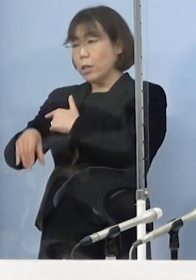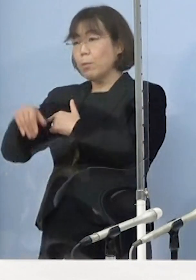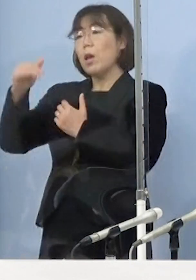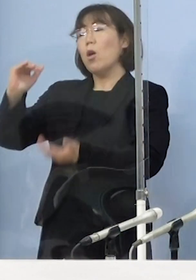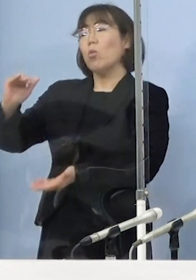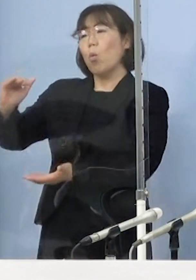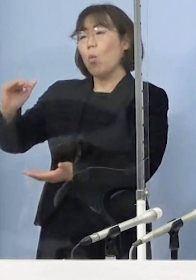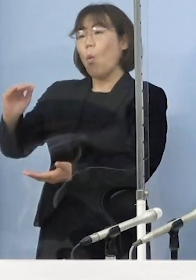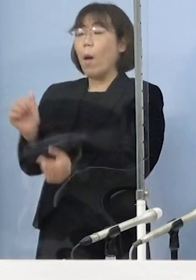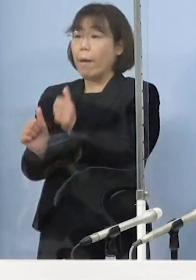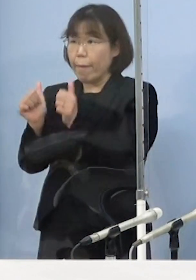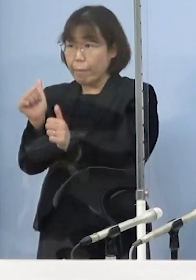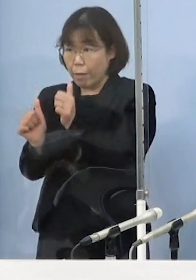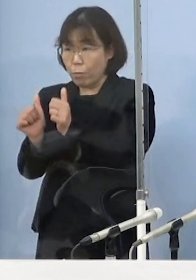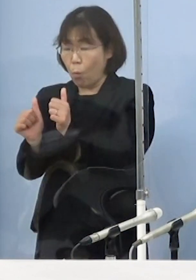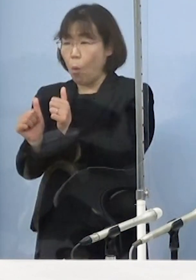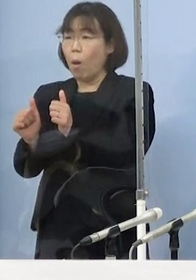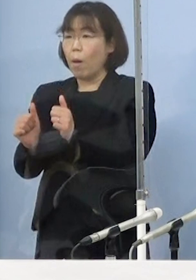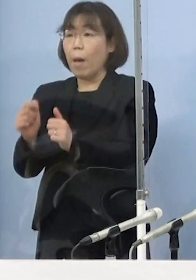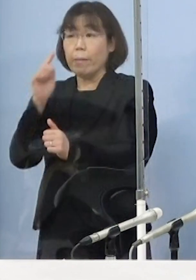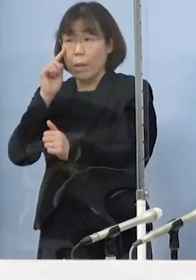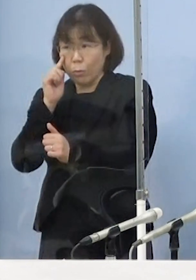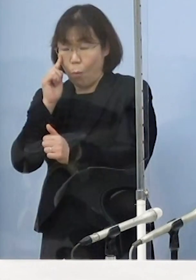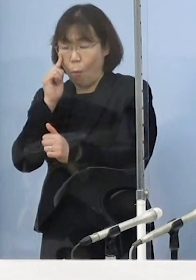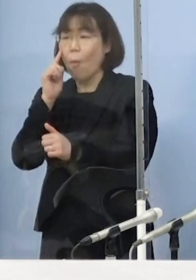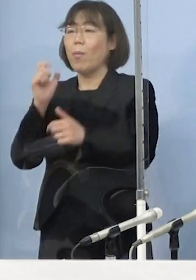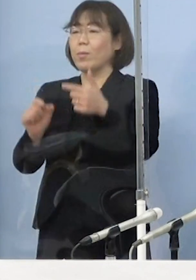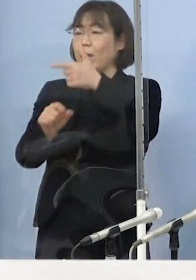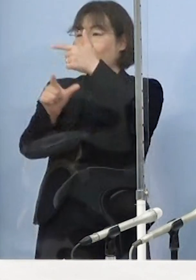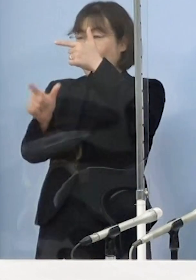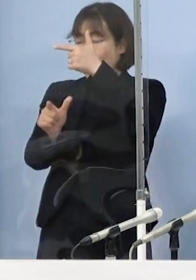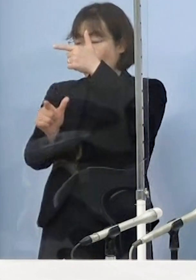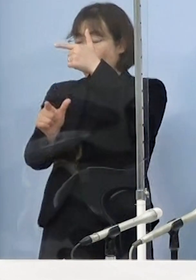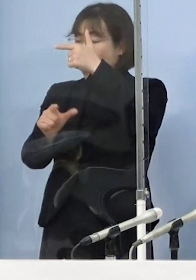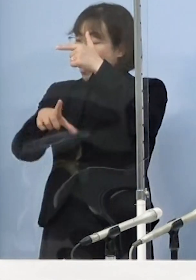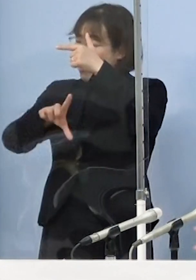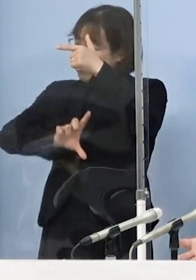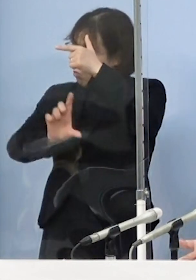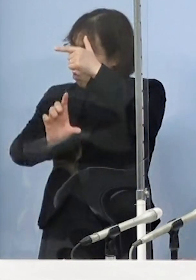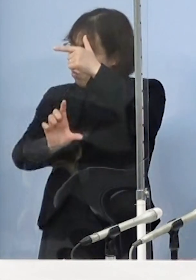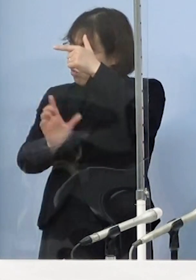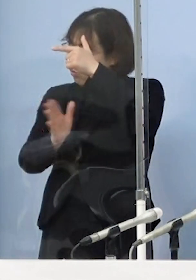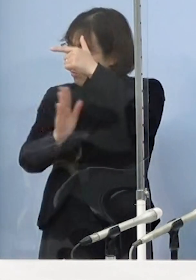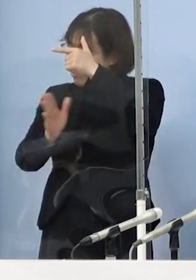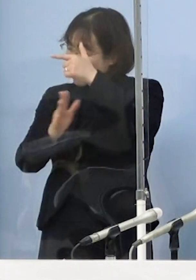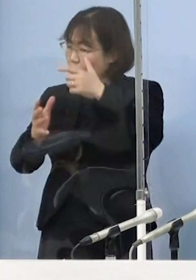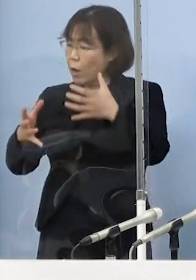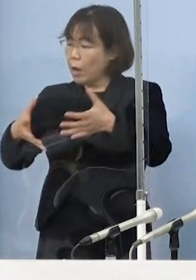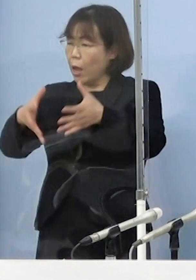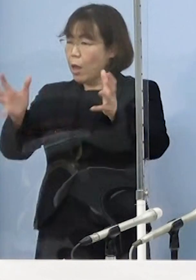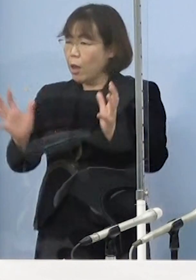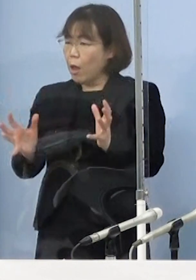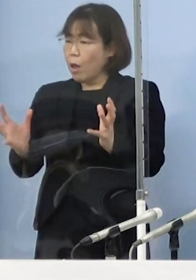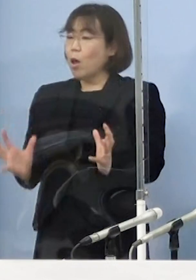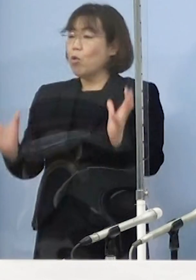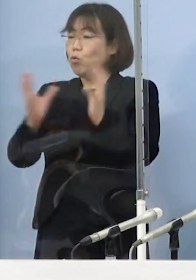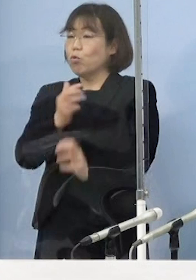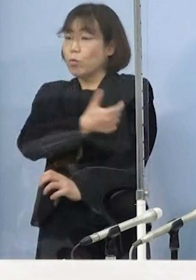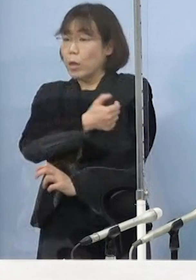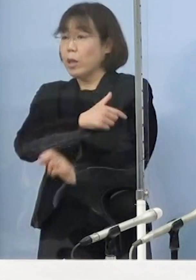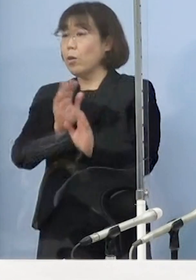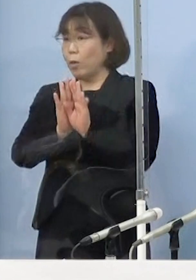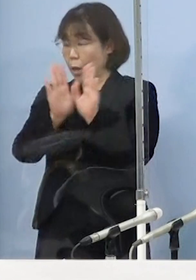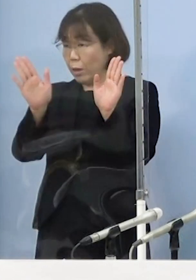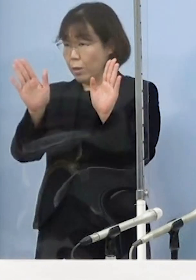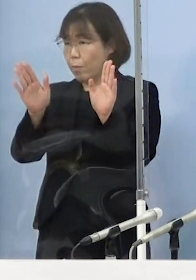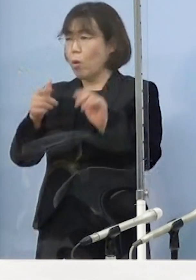ターン、そして6月の上旬から集団接種スタートと、まあ、このようなスケジューリングをまず申し上げているんですが、やはり